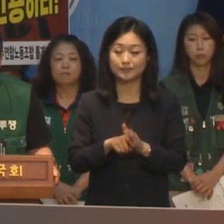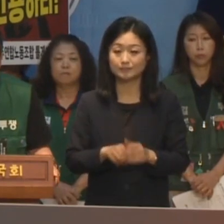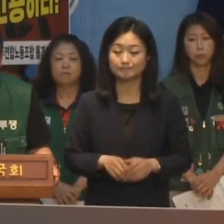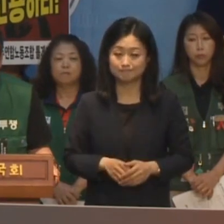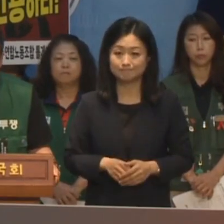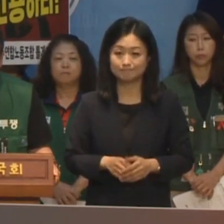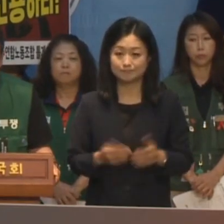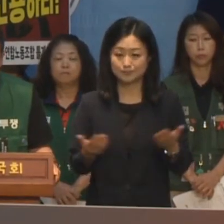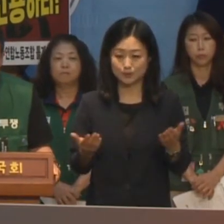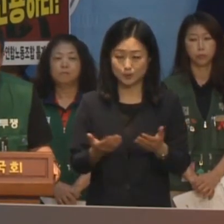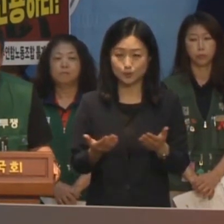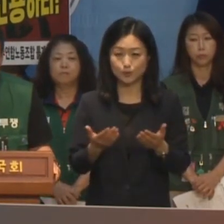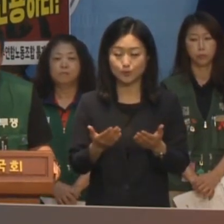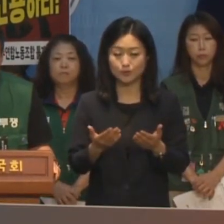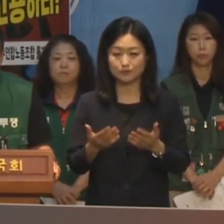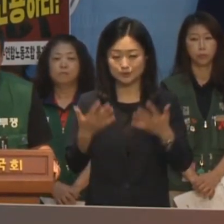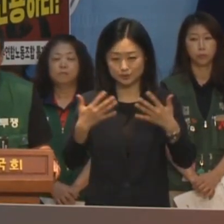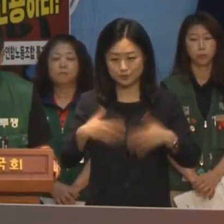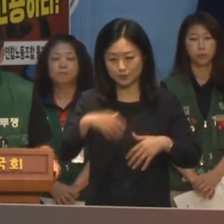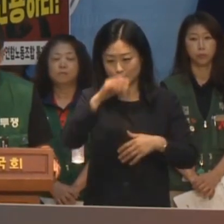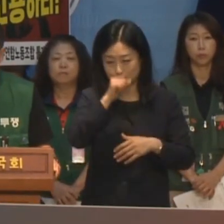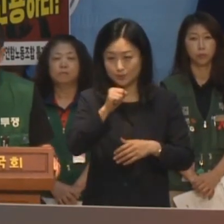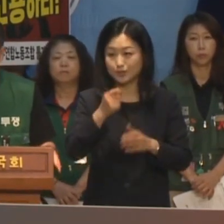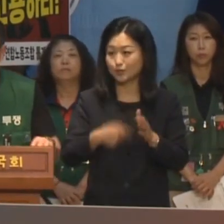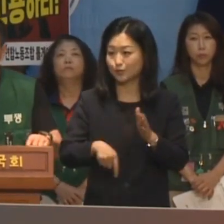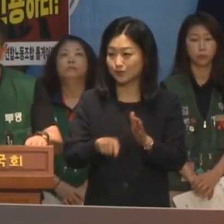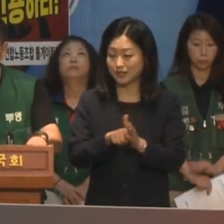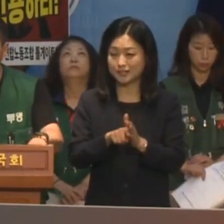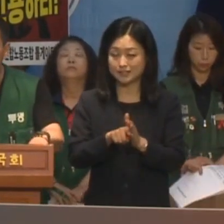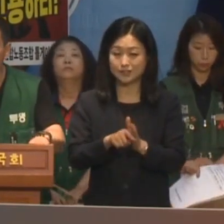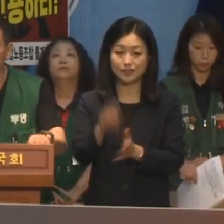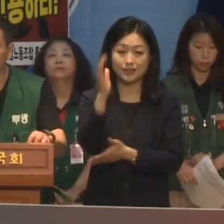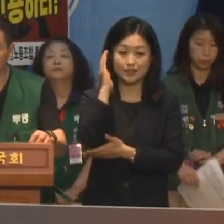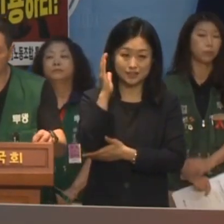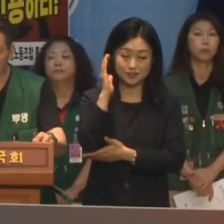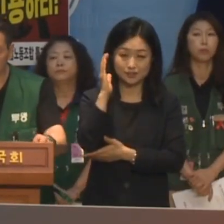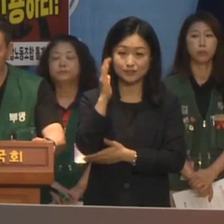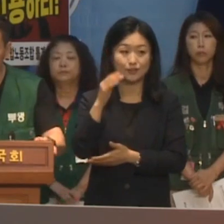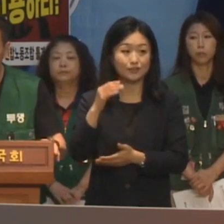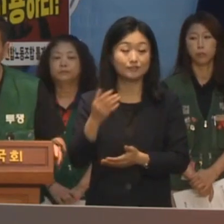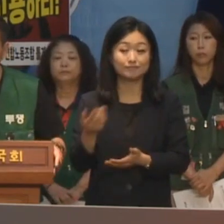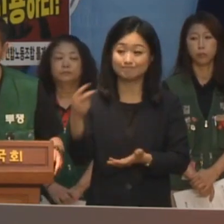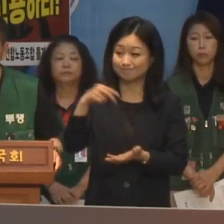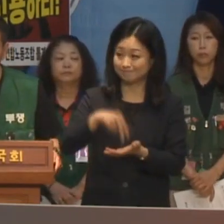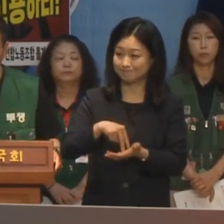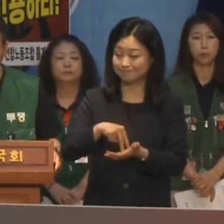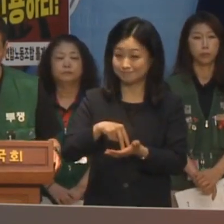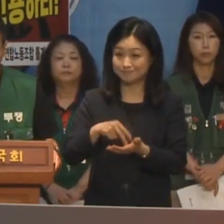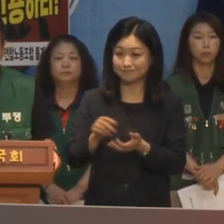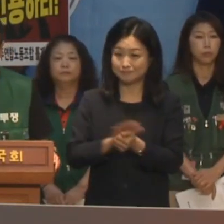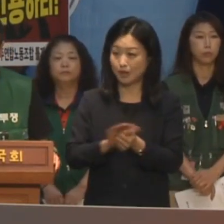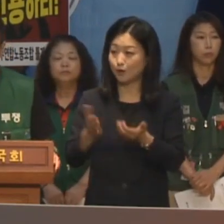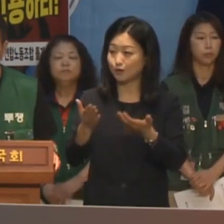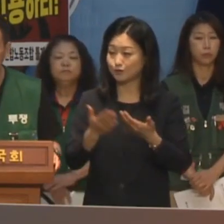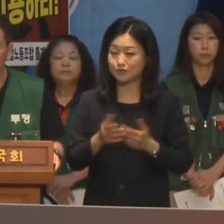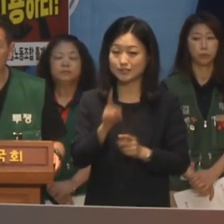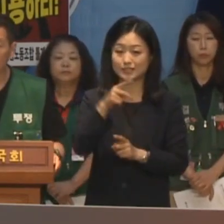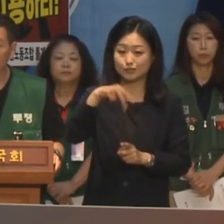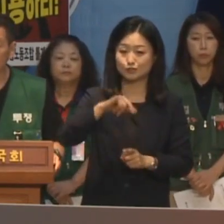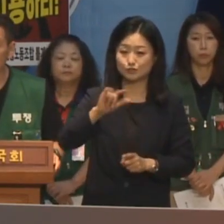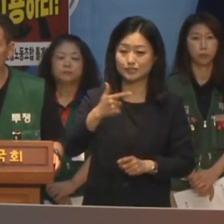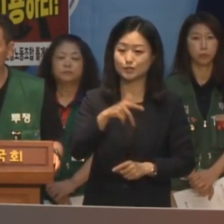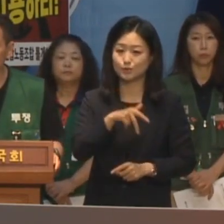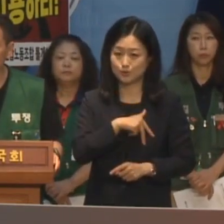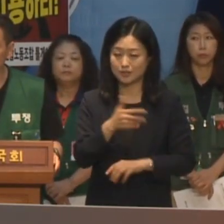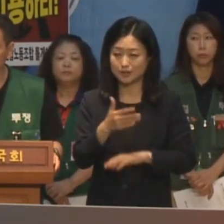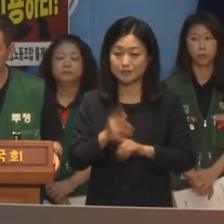노동조건 향상을 위해서 이렇게 소통관에서 기자회견을 할 수 있게끔 해주신 이수진 의원님과 의원실에 감사의 말씀 드리겠습니다.